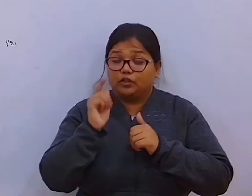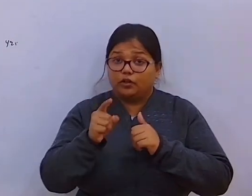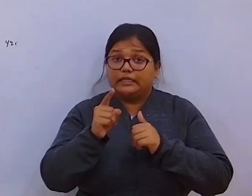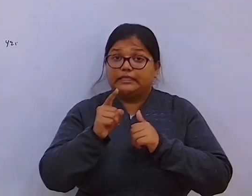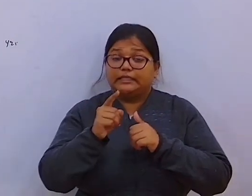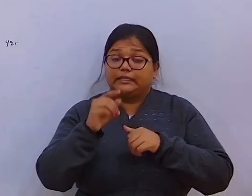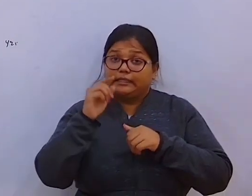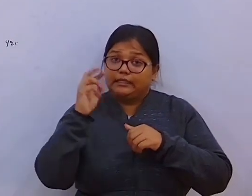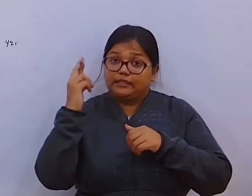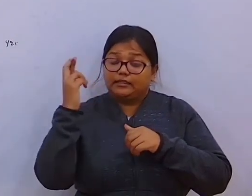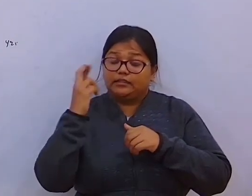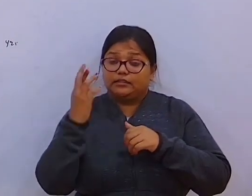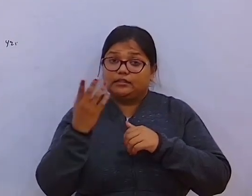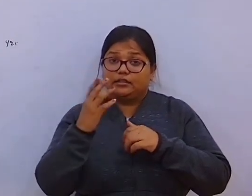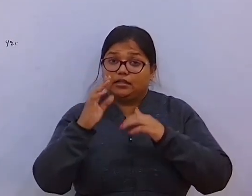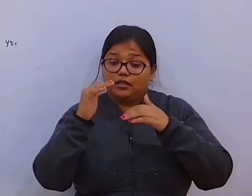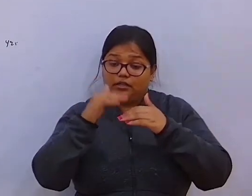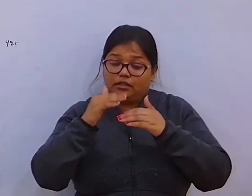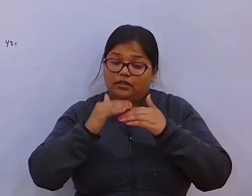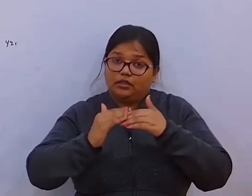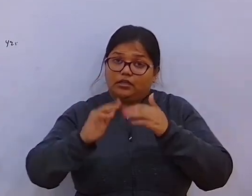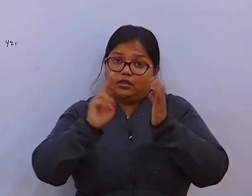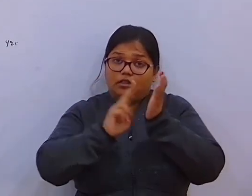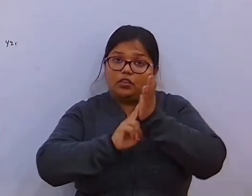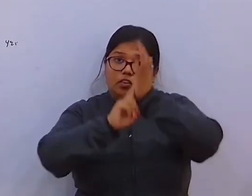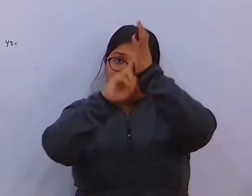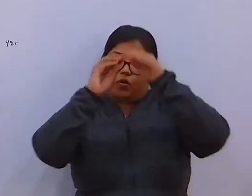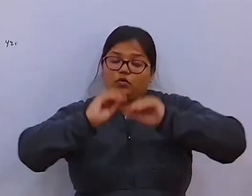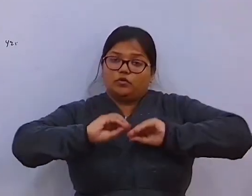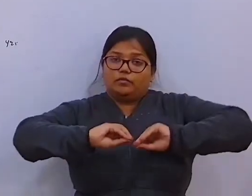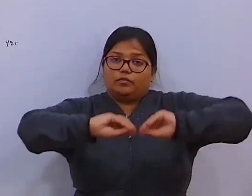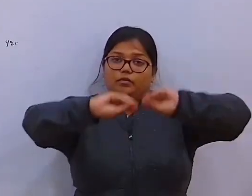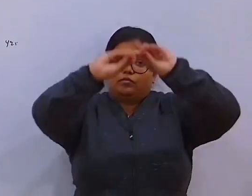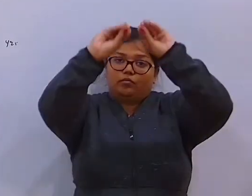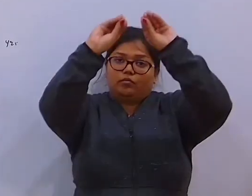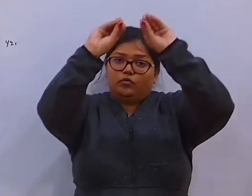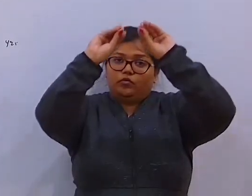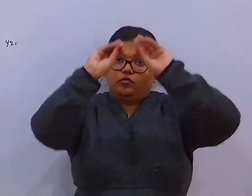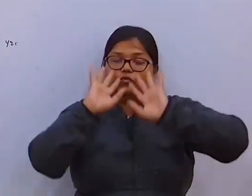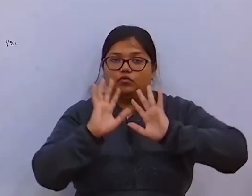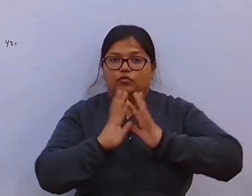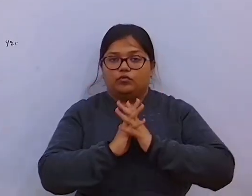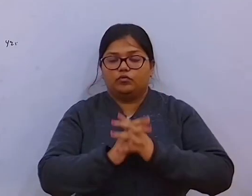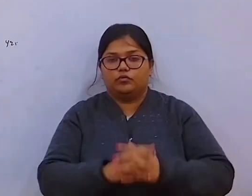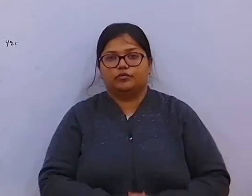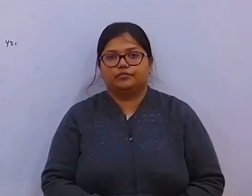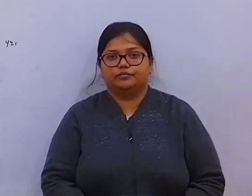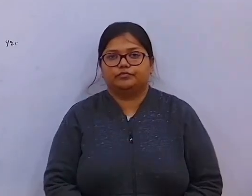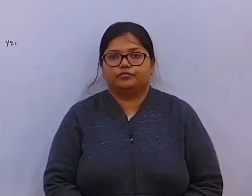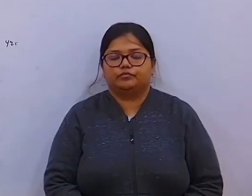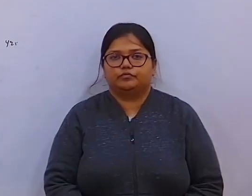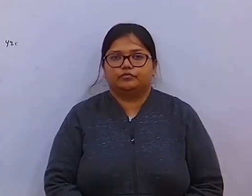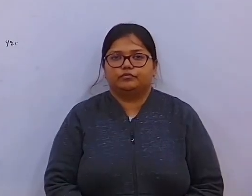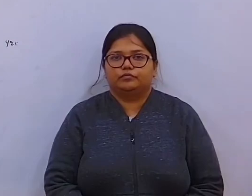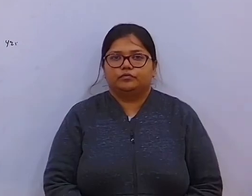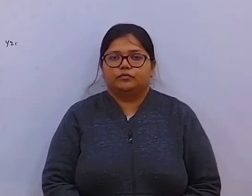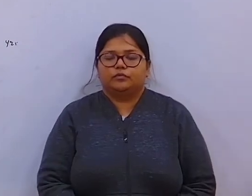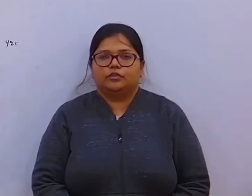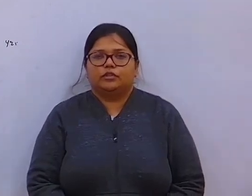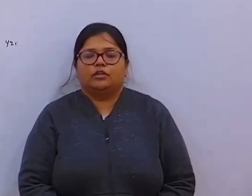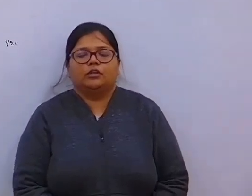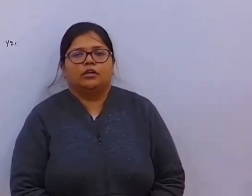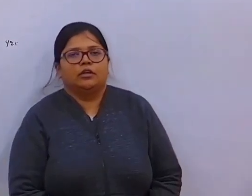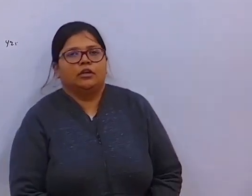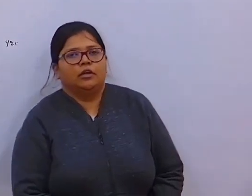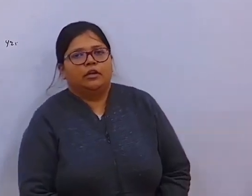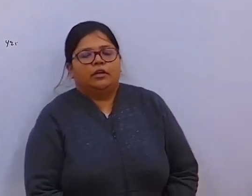वर्षा का कारण बनता है। तो भारत में वर्षा का कारण, समझ में आया क्या? भारत में मतलब तापी सिद्धांत क्या